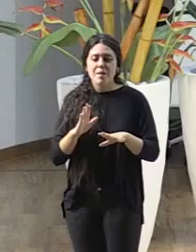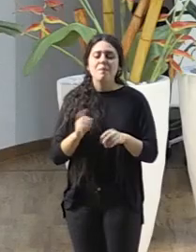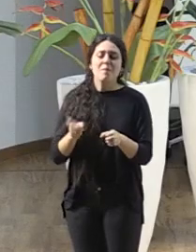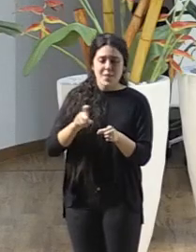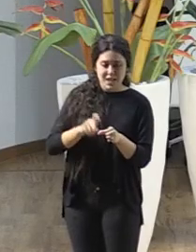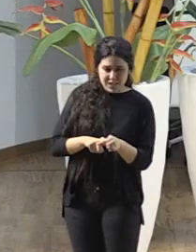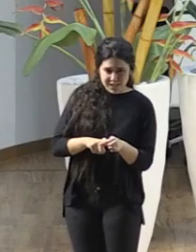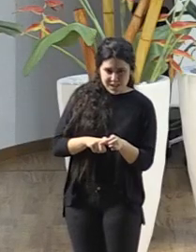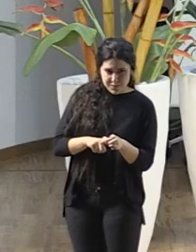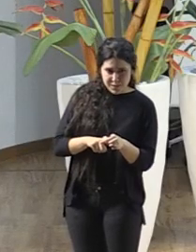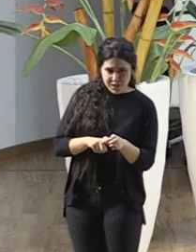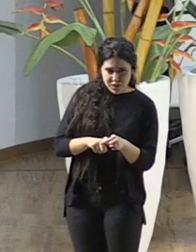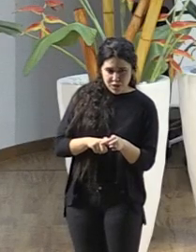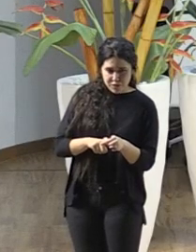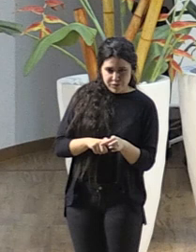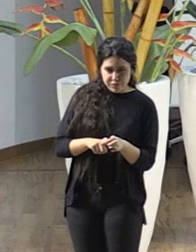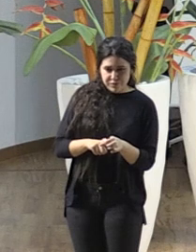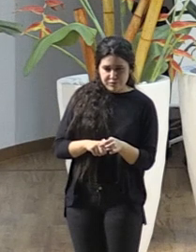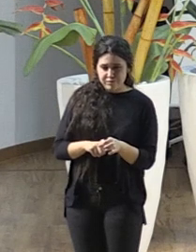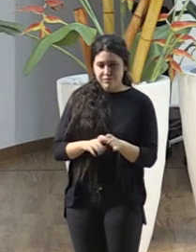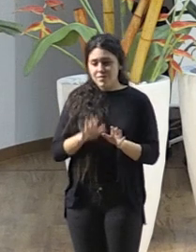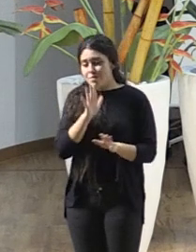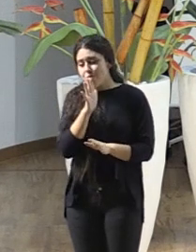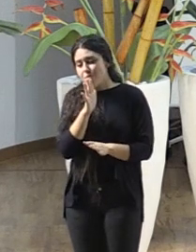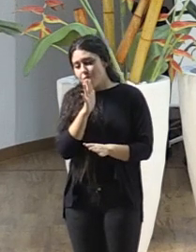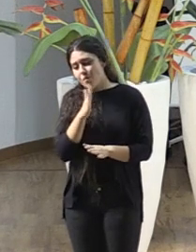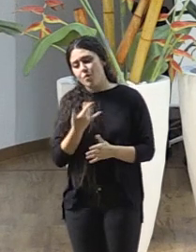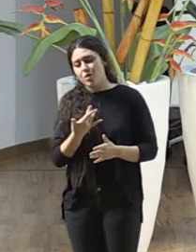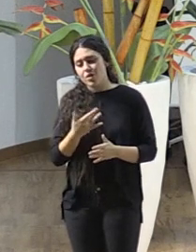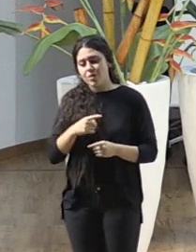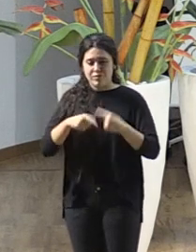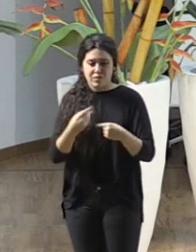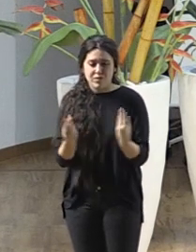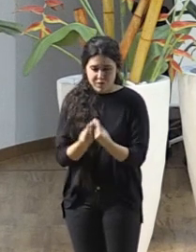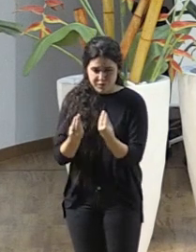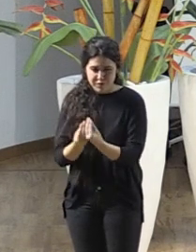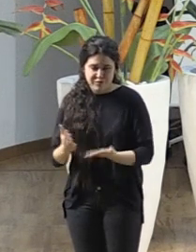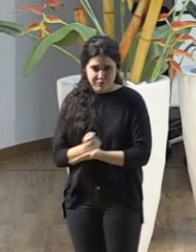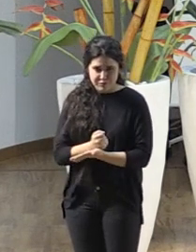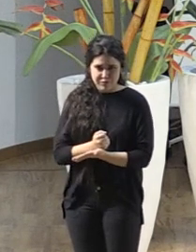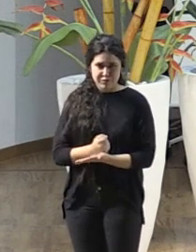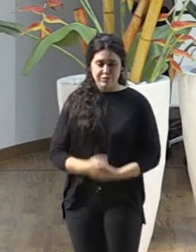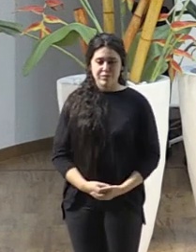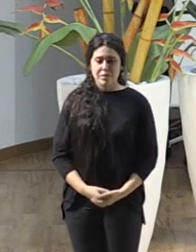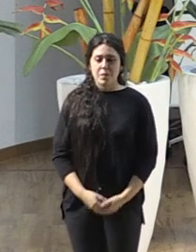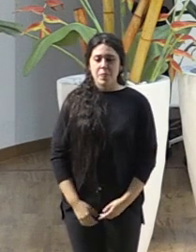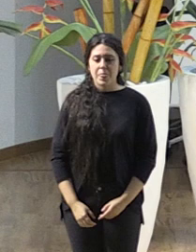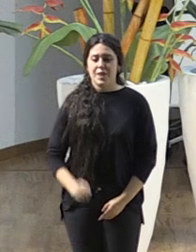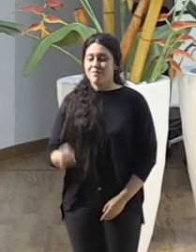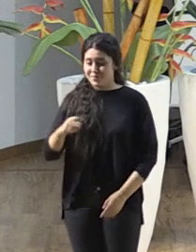participación. Todo lo que hacemos o contribuye a que